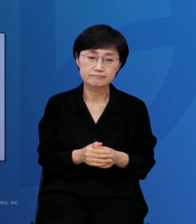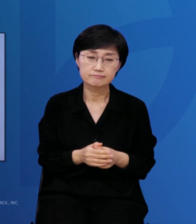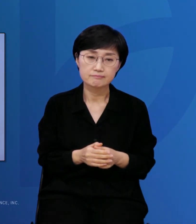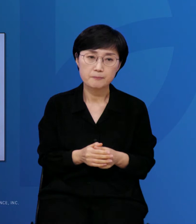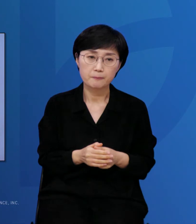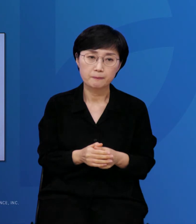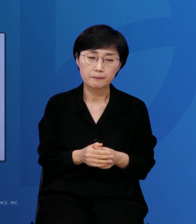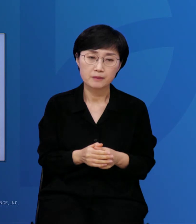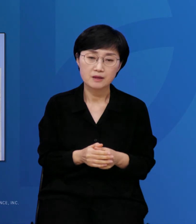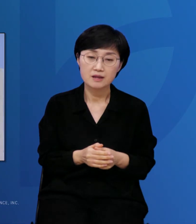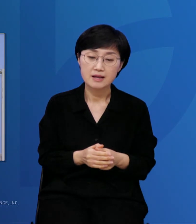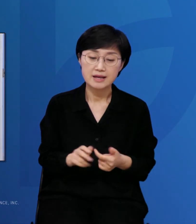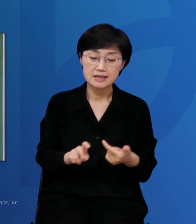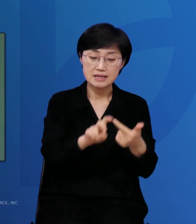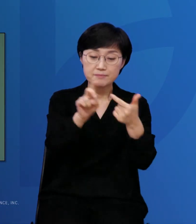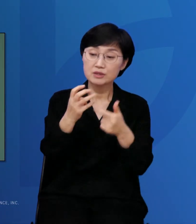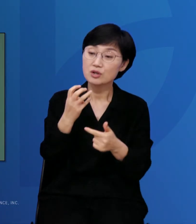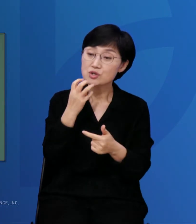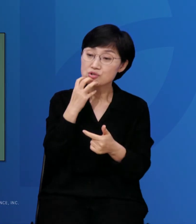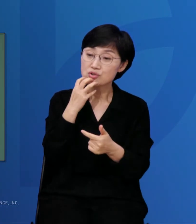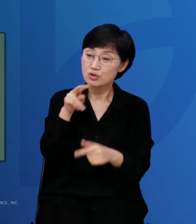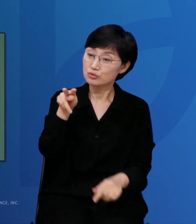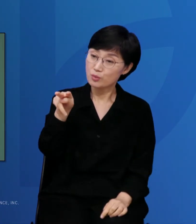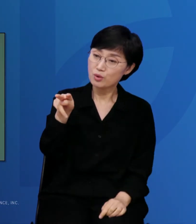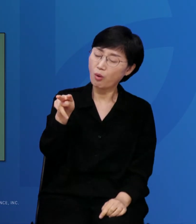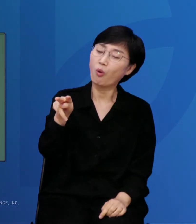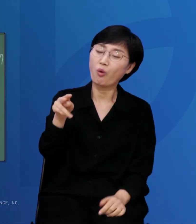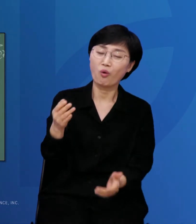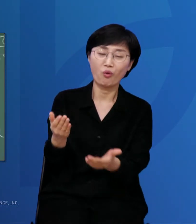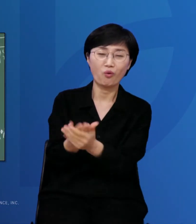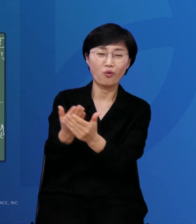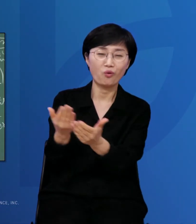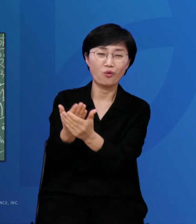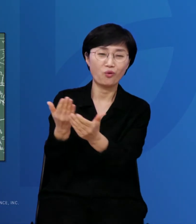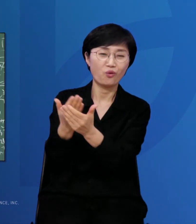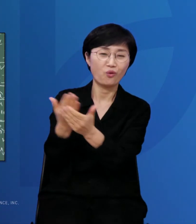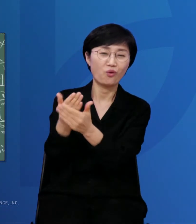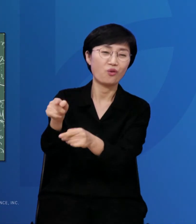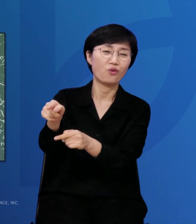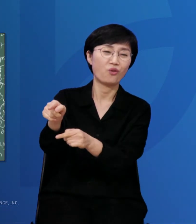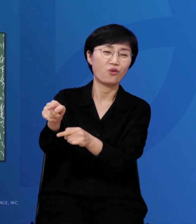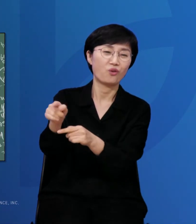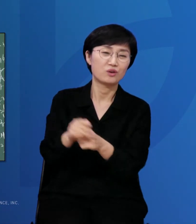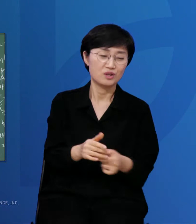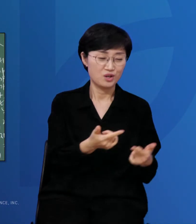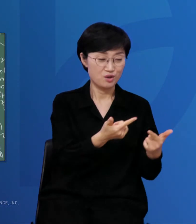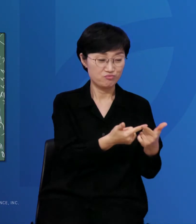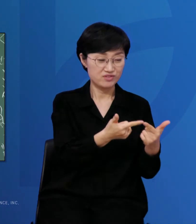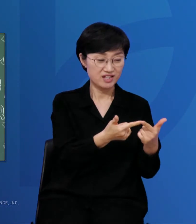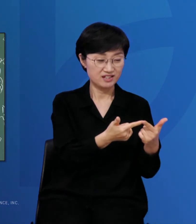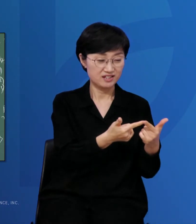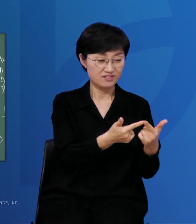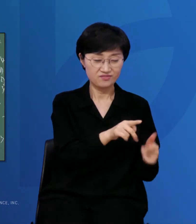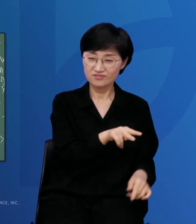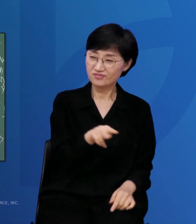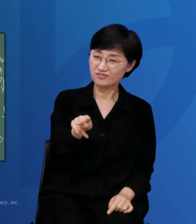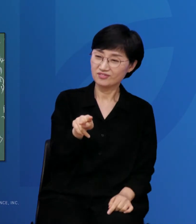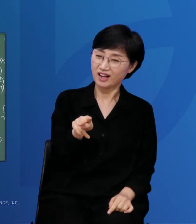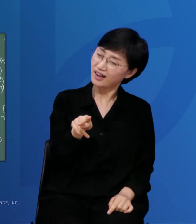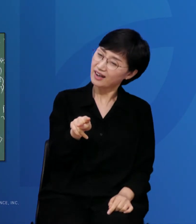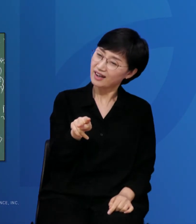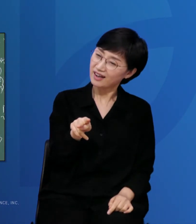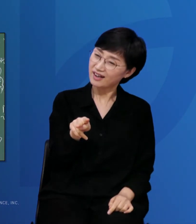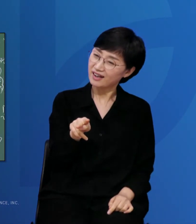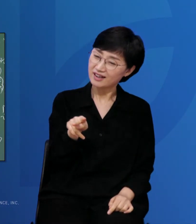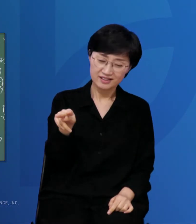그래서 서울에는 가면요 많은 발전된 게 있기 때문에. 이제 부산 여러분들은 조금 좀